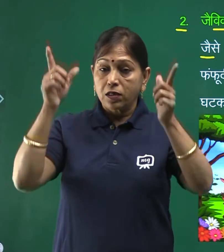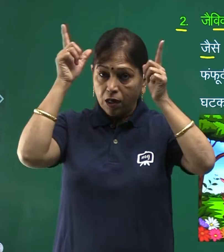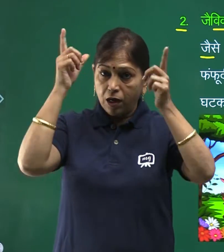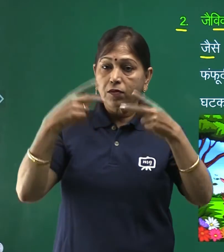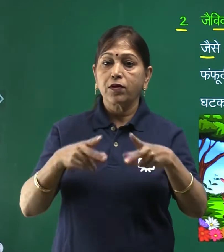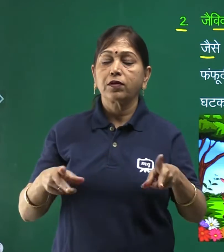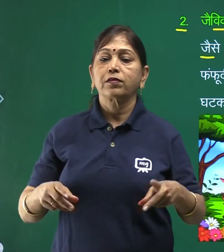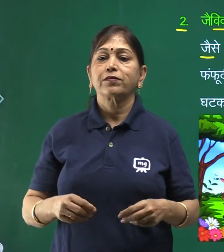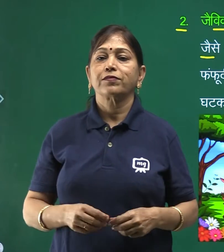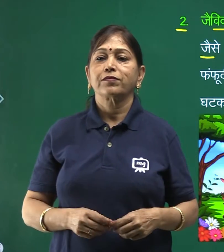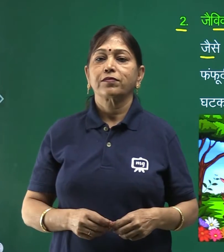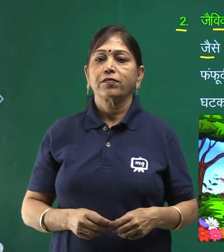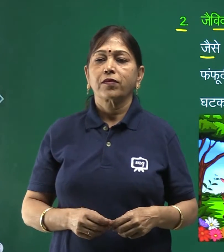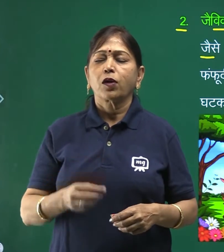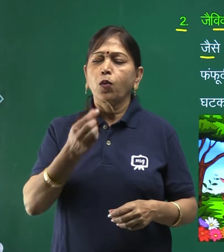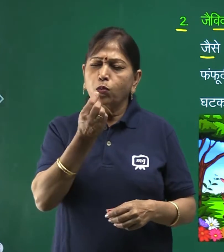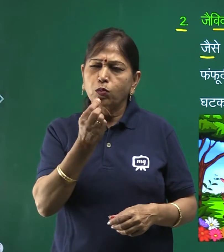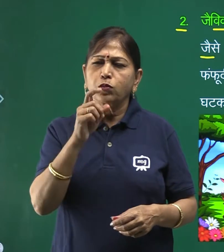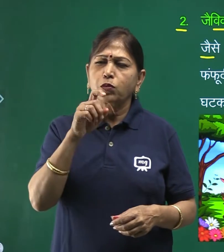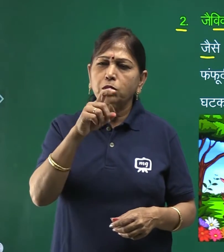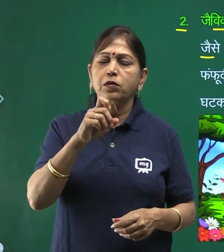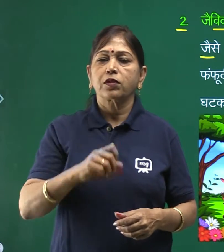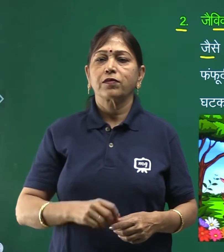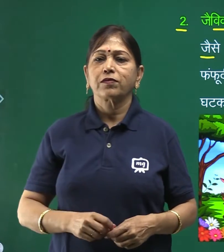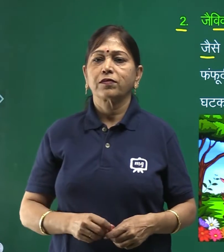जानवर, सूक्ष्म जीव,